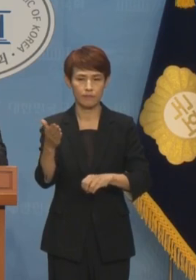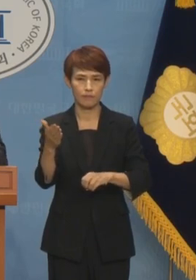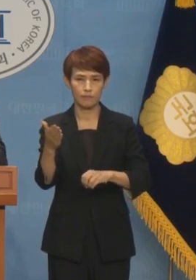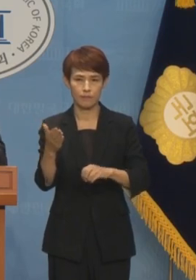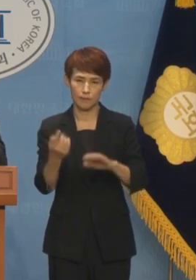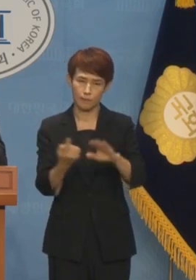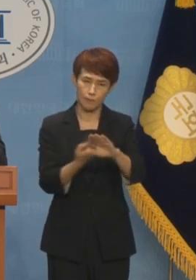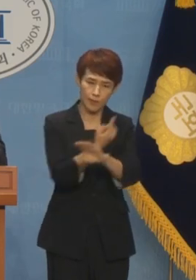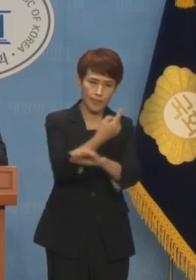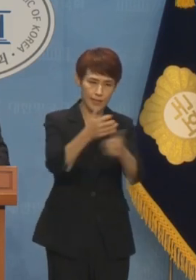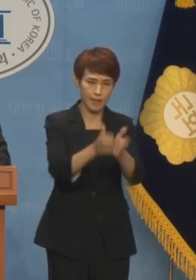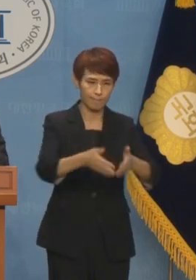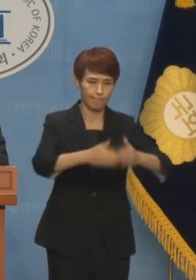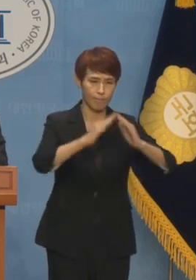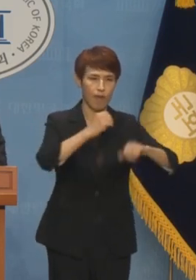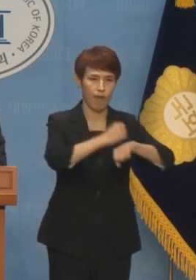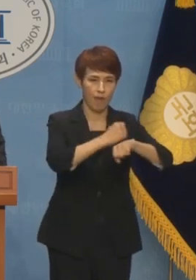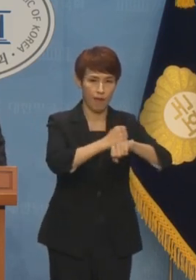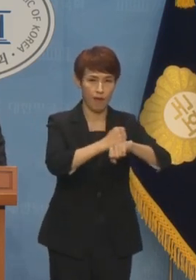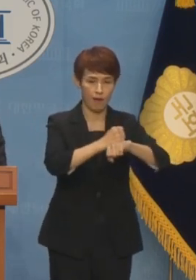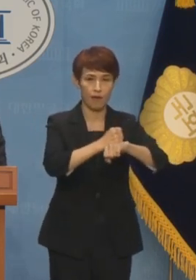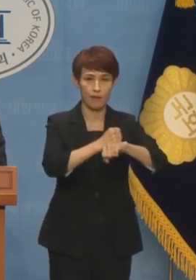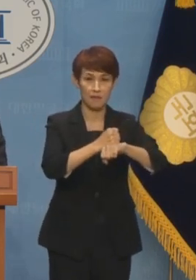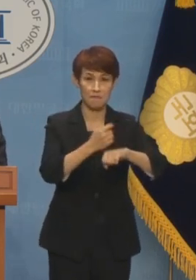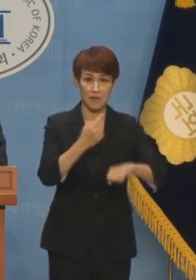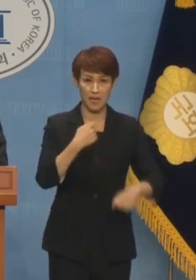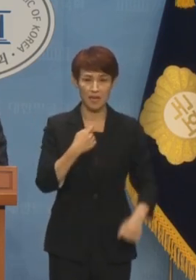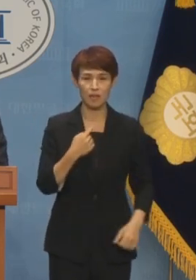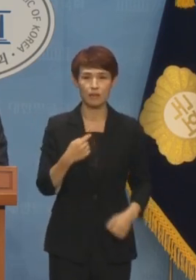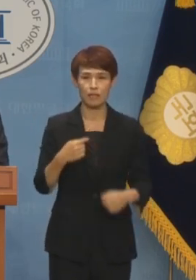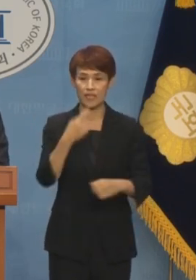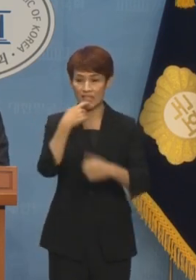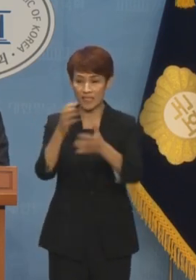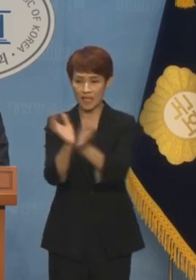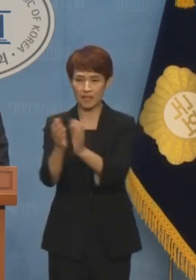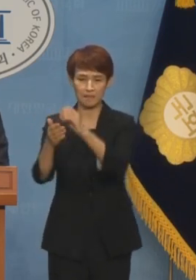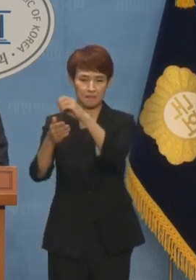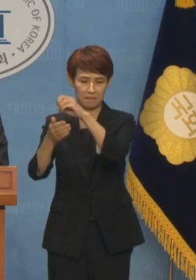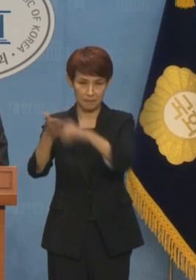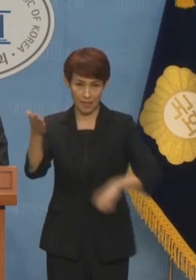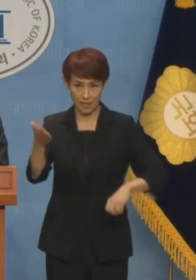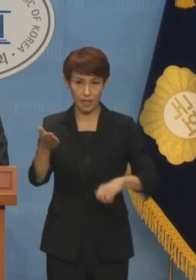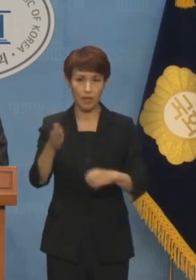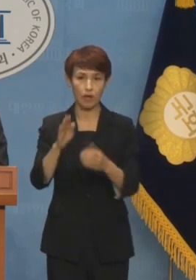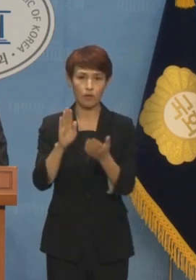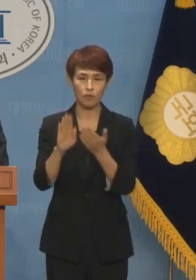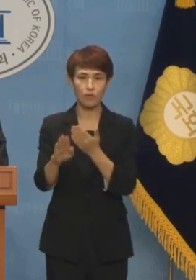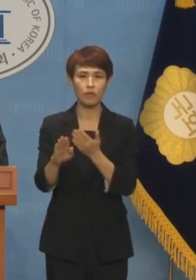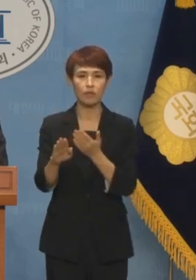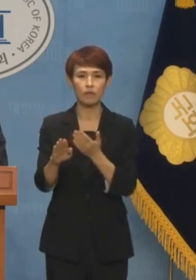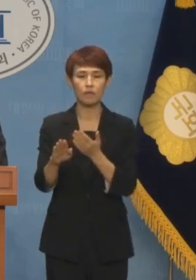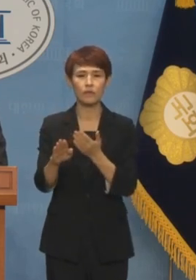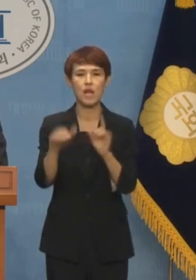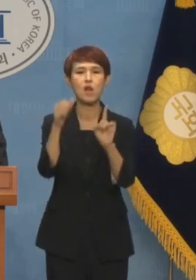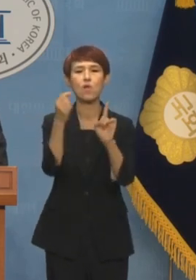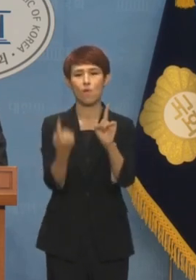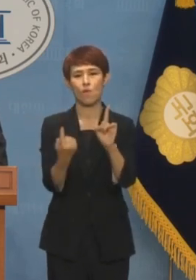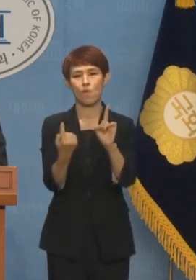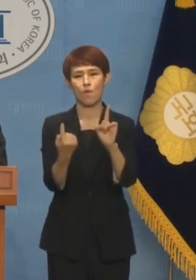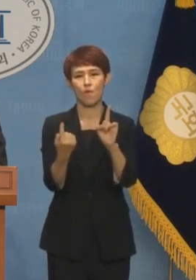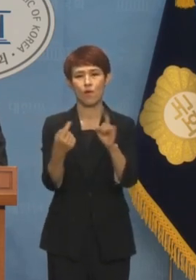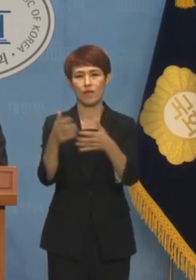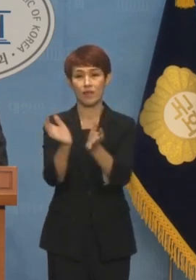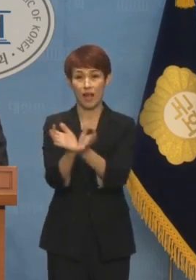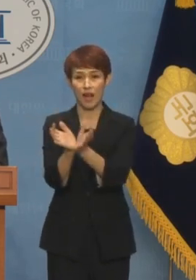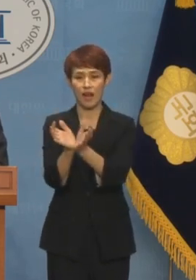운동을 시작을 했었는데, 당시 저희가 탈당 이후에 전국의 지방의원 중에서 1호 탈당한